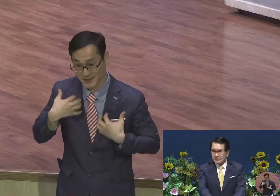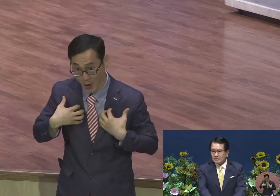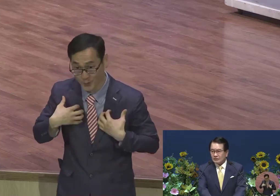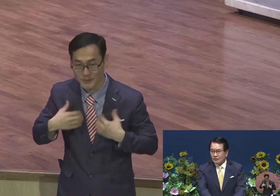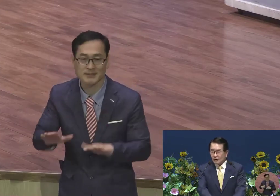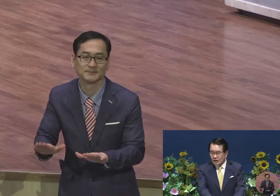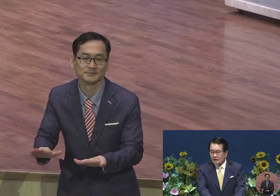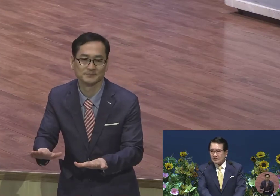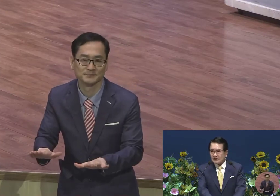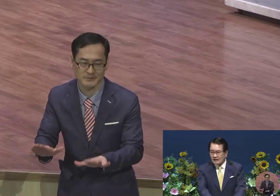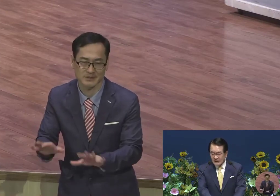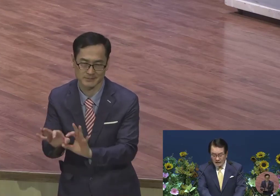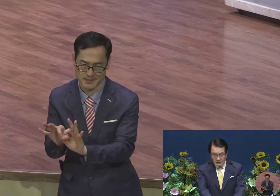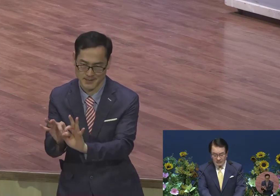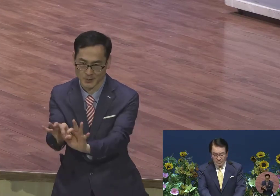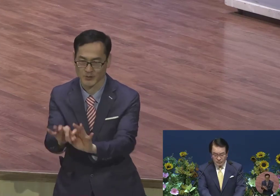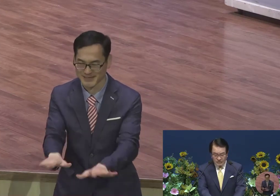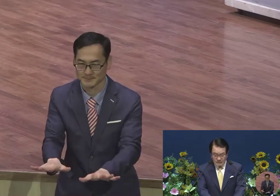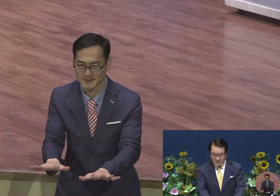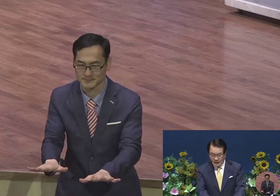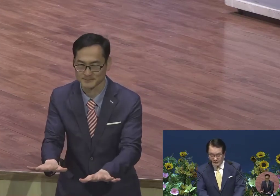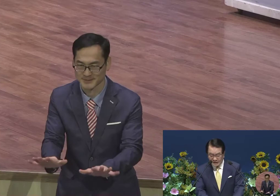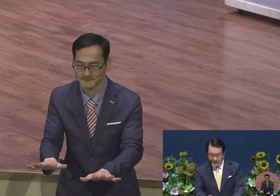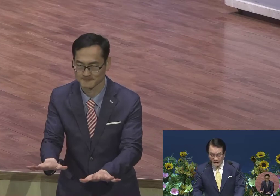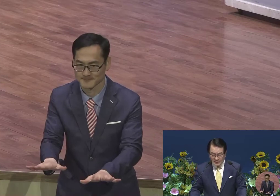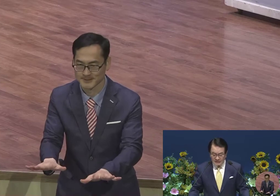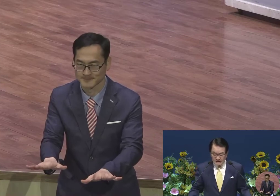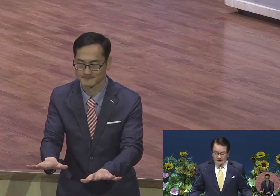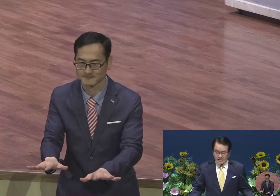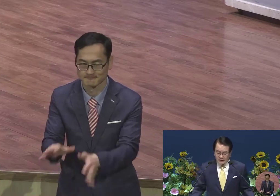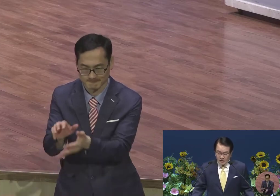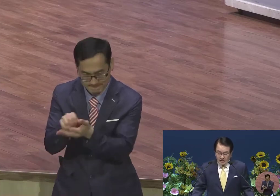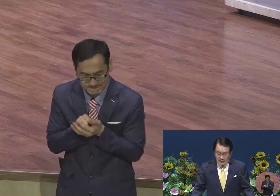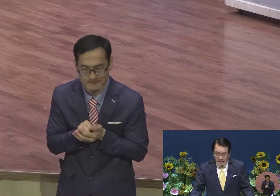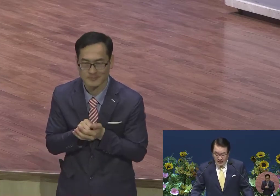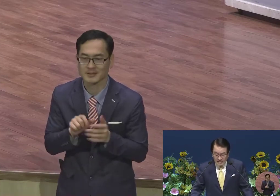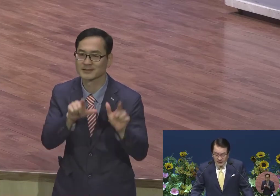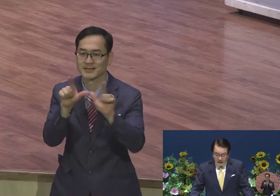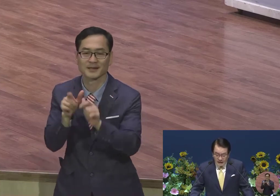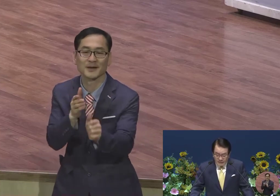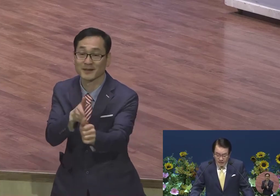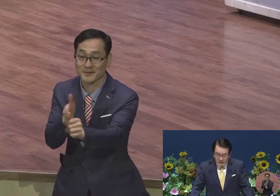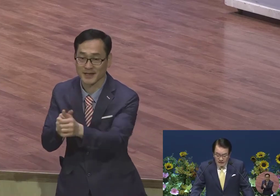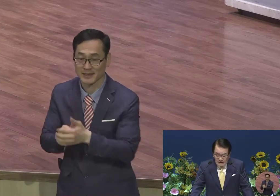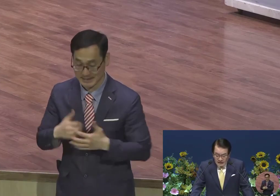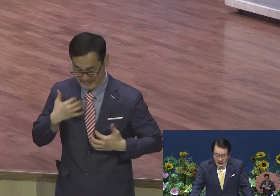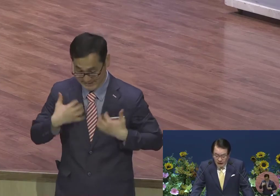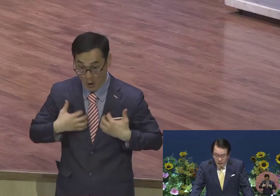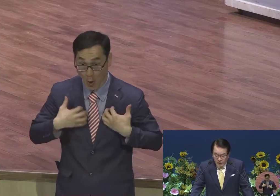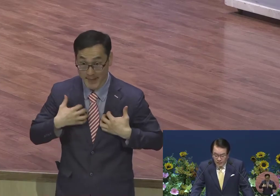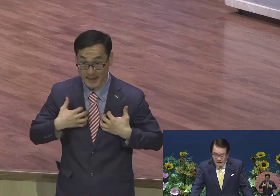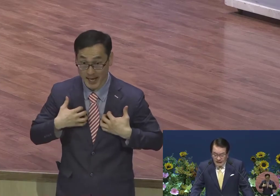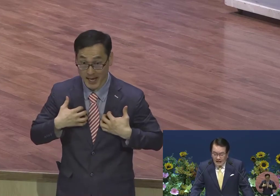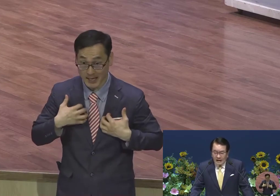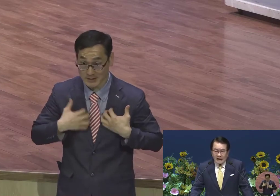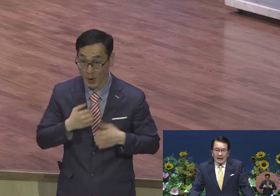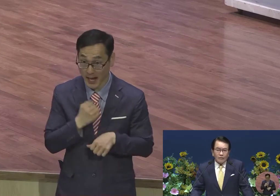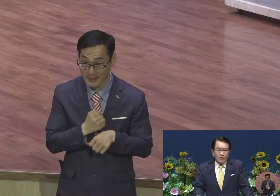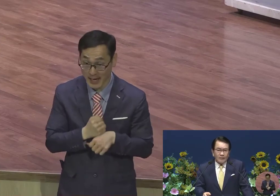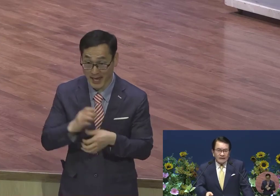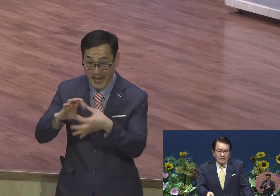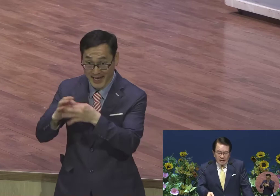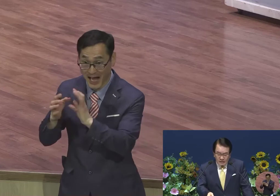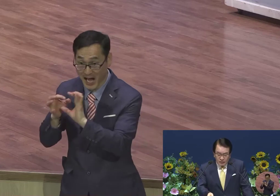오늘 당장 누리시길 바랍니다 즐거워한다 이 말이 헬라몰로 카오코메타